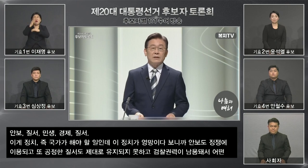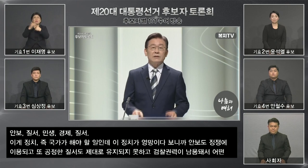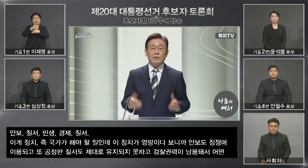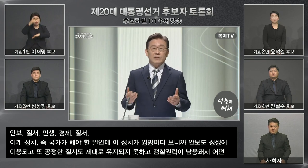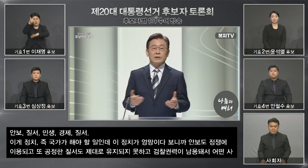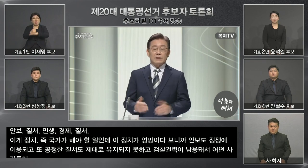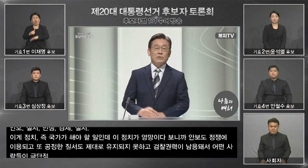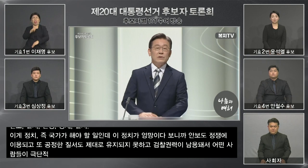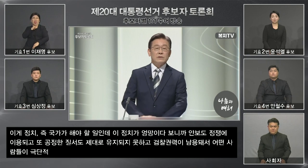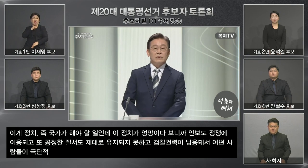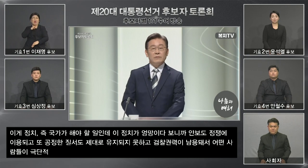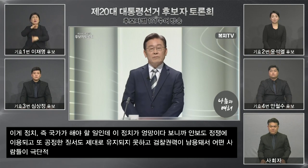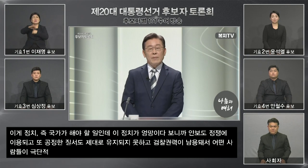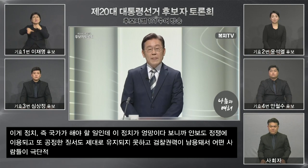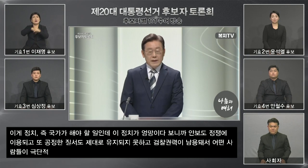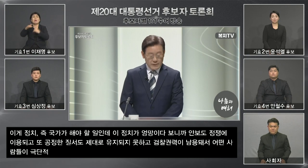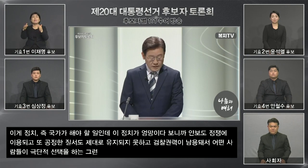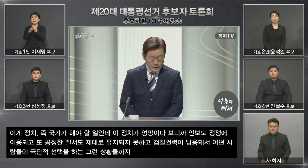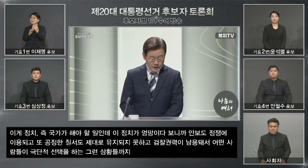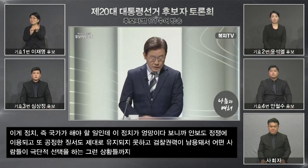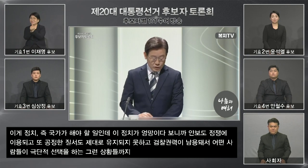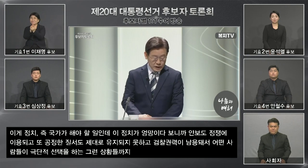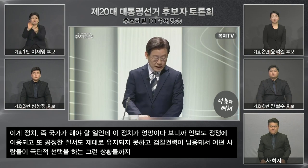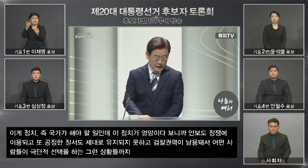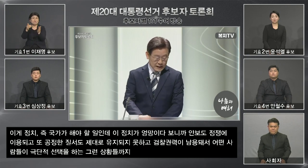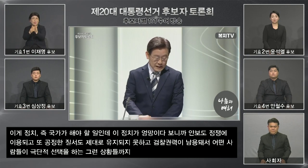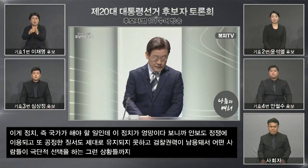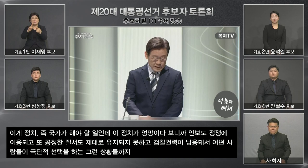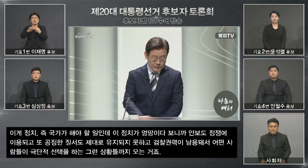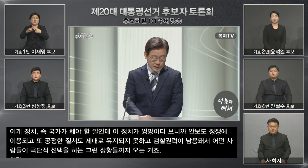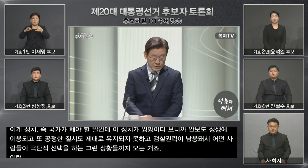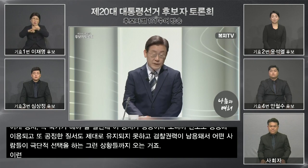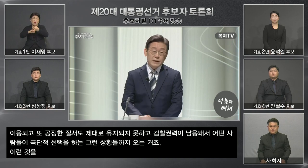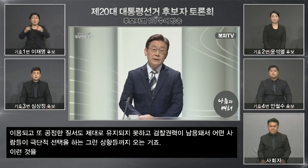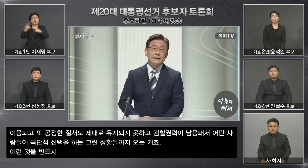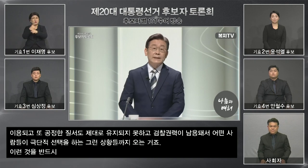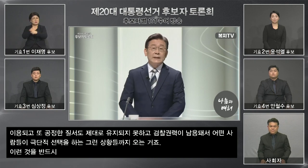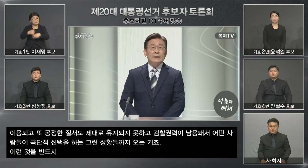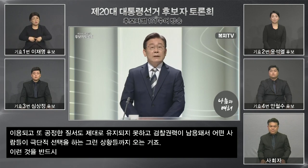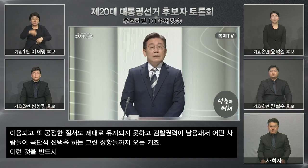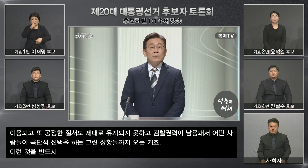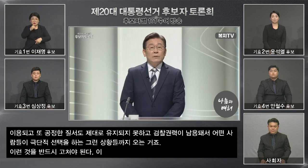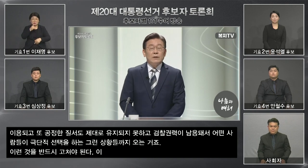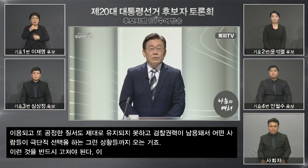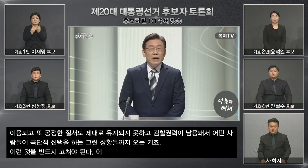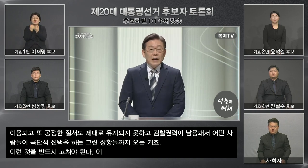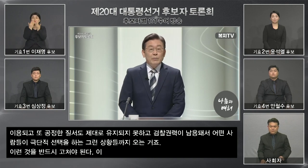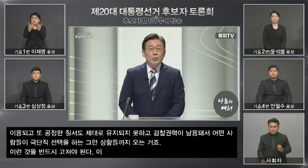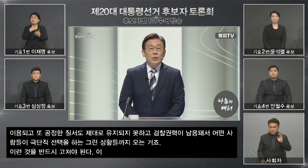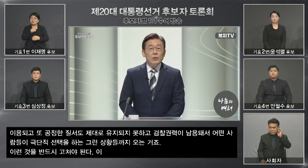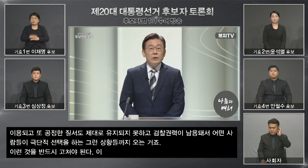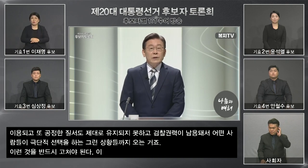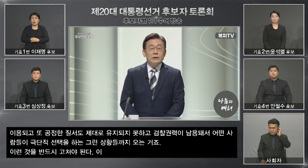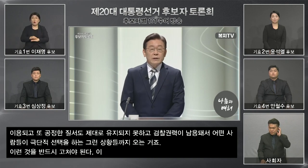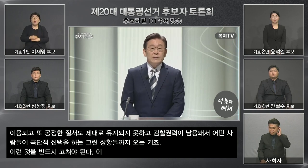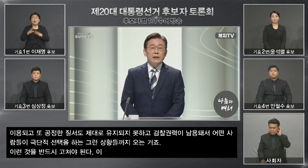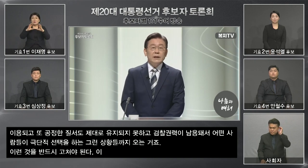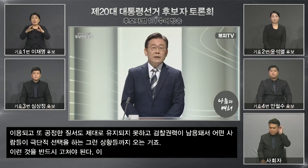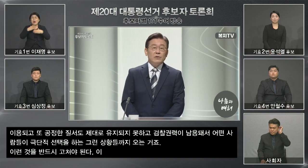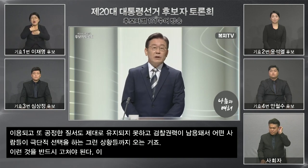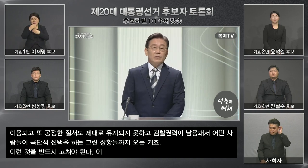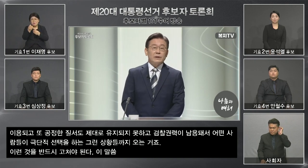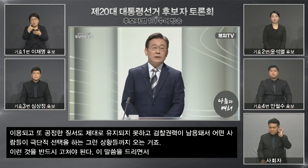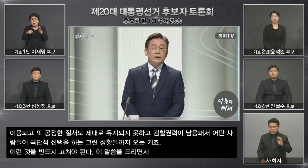그런 상황들까지 오는 거죠. 이런 걸 반드시 고쳐야 된다 이 말씀을 드리면서 우리가 안보를